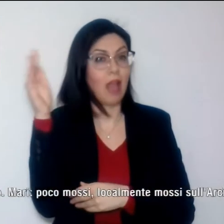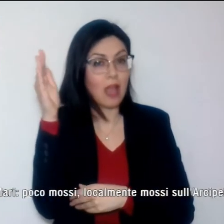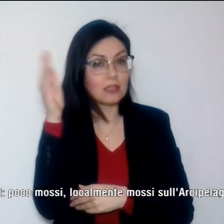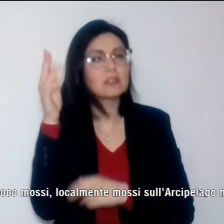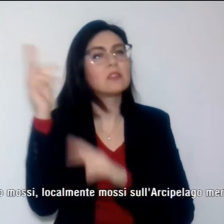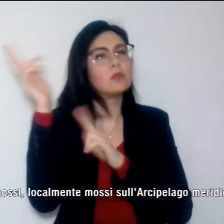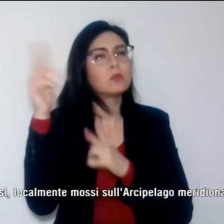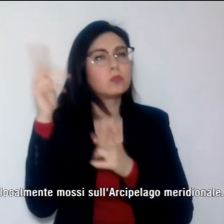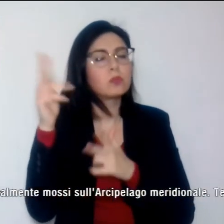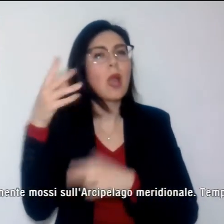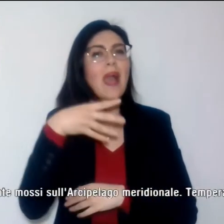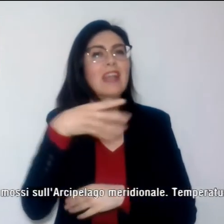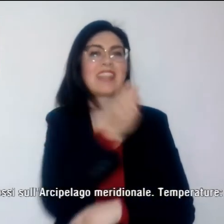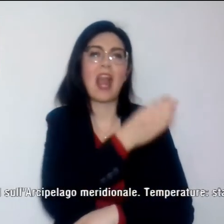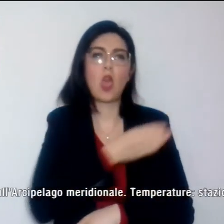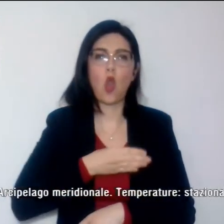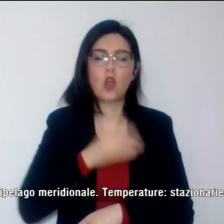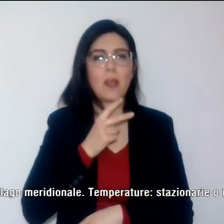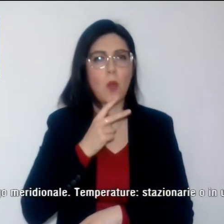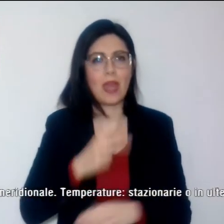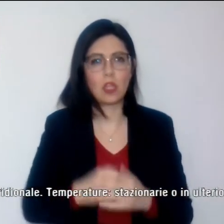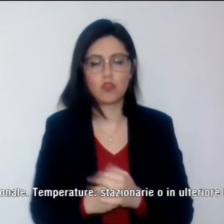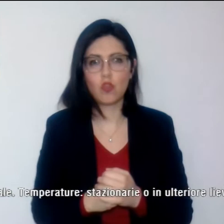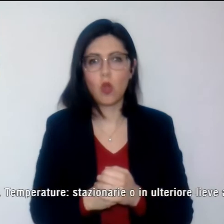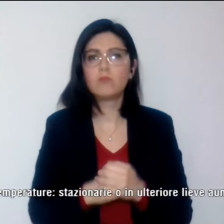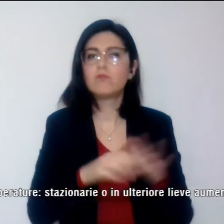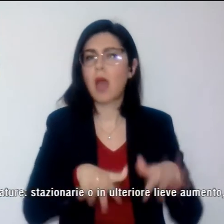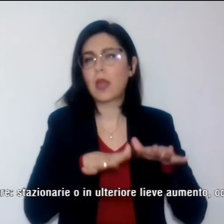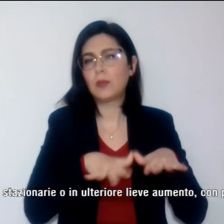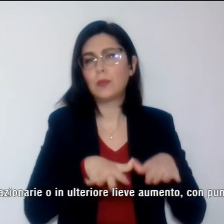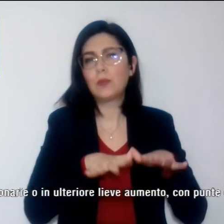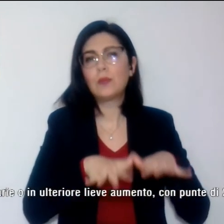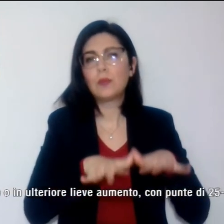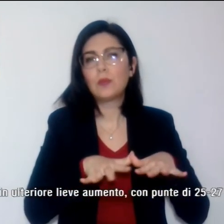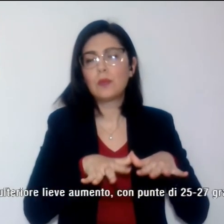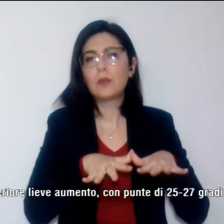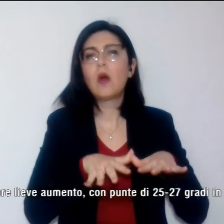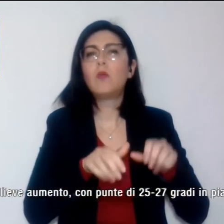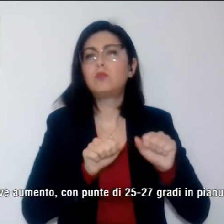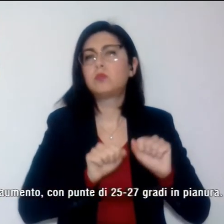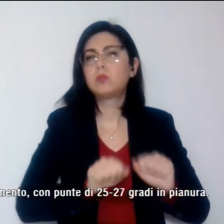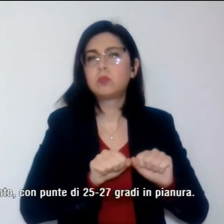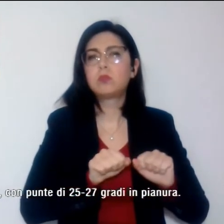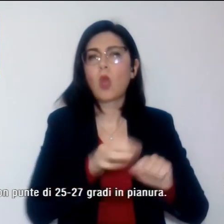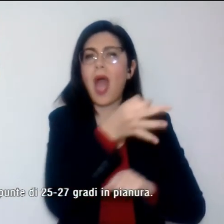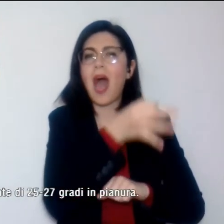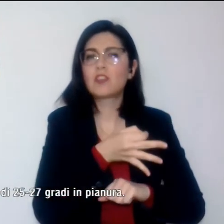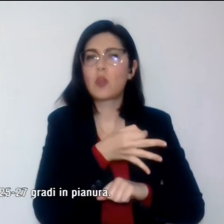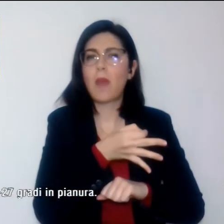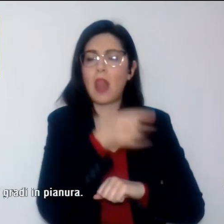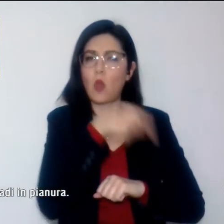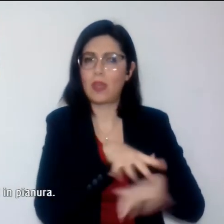sulla costa nel pomeriggio mari poco mossi localmente mossi sull'arcipelago meridionale